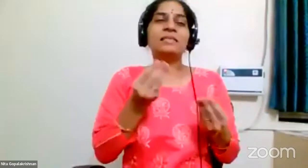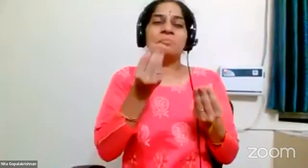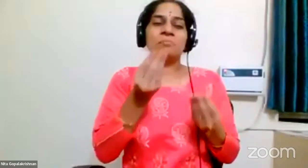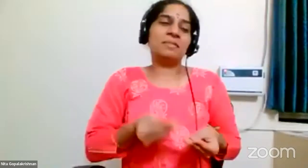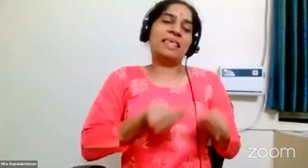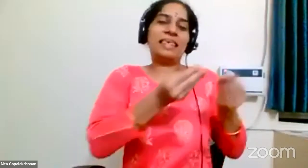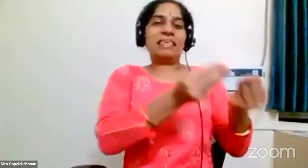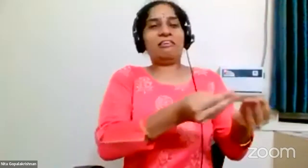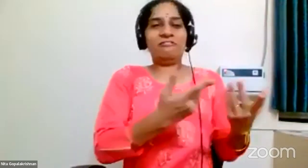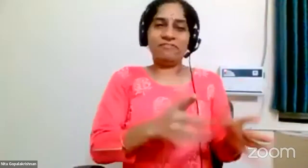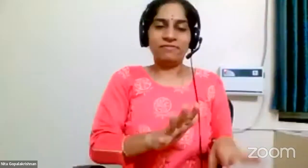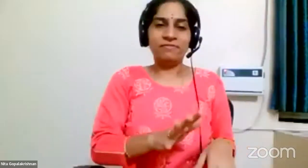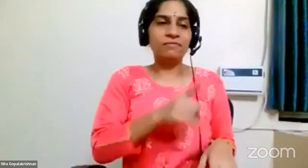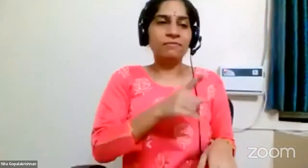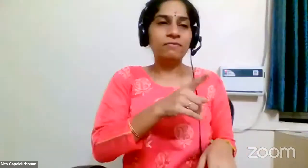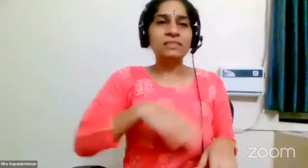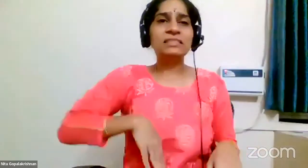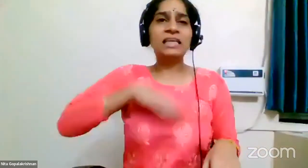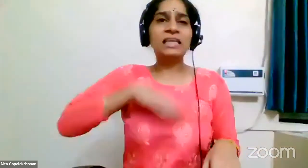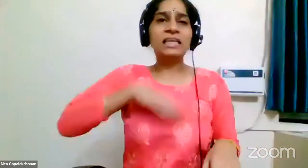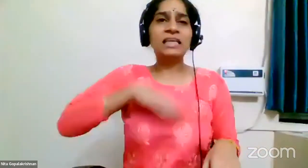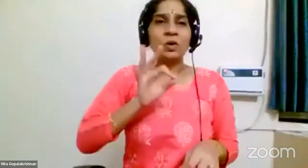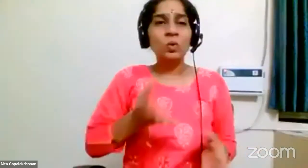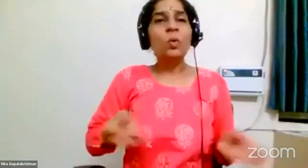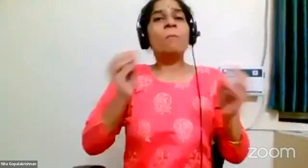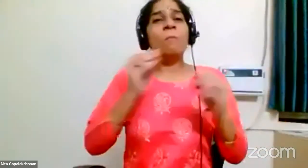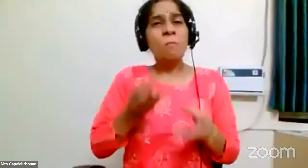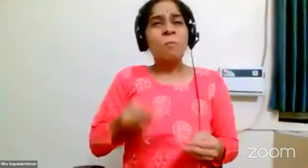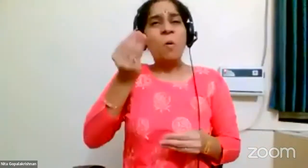प्रभु जाएं भगवान के पास,